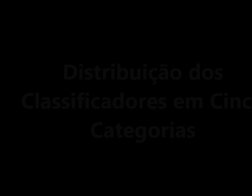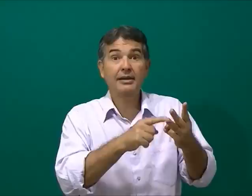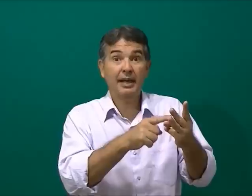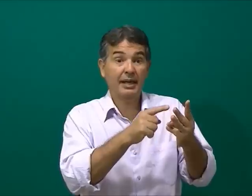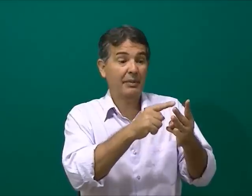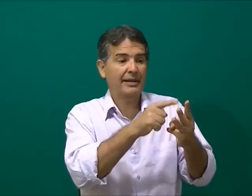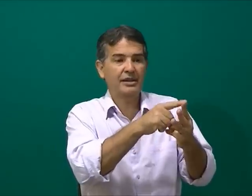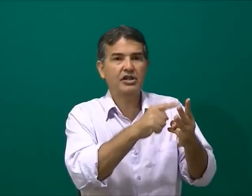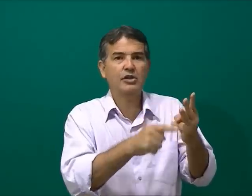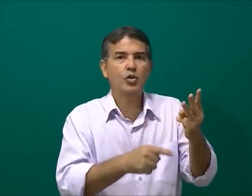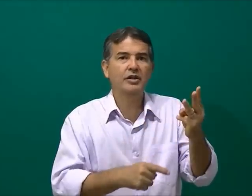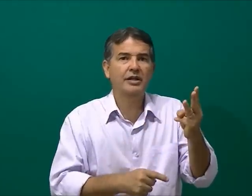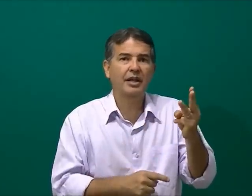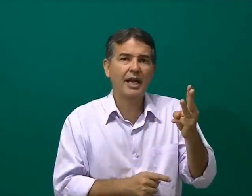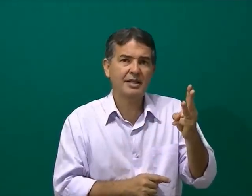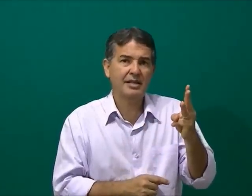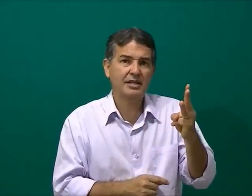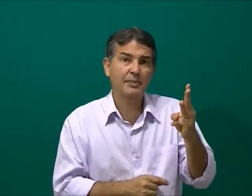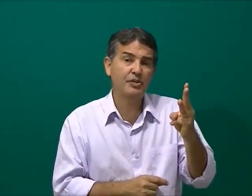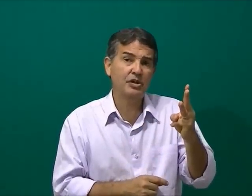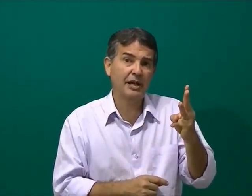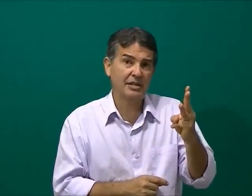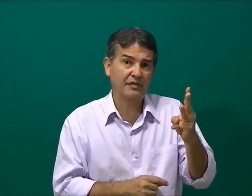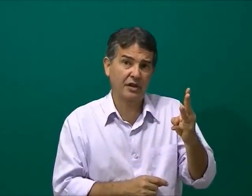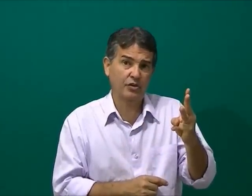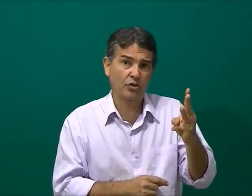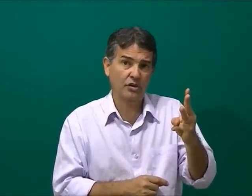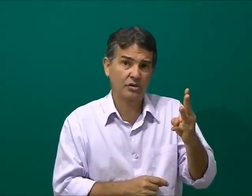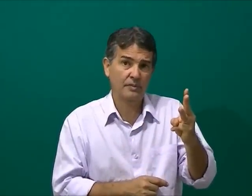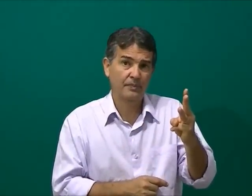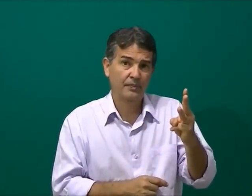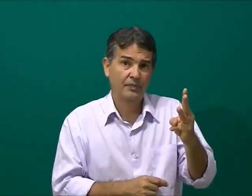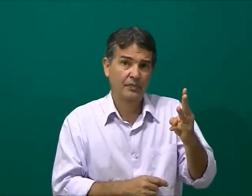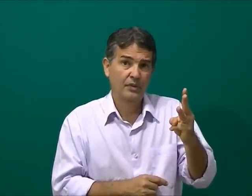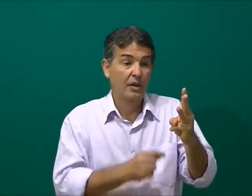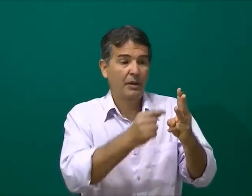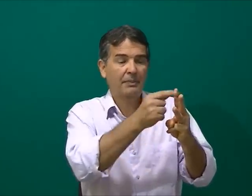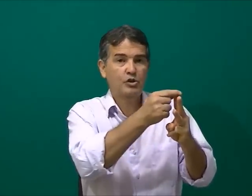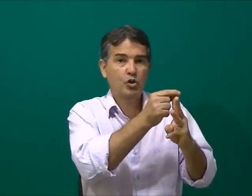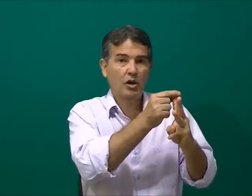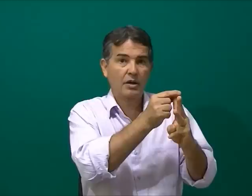Na gramática a gente encontra três tipos de classificadores. Para pessoa,